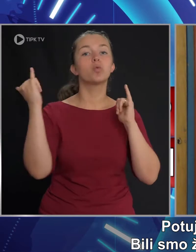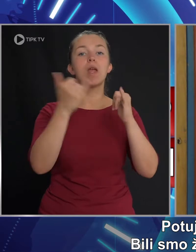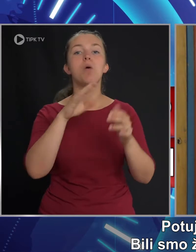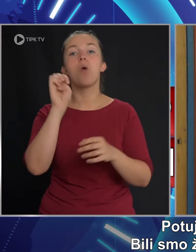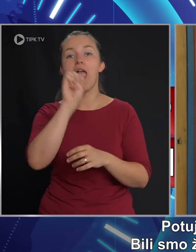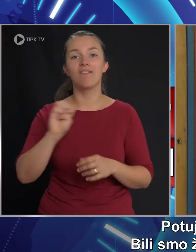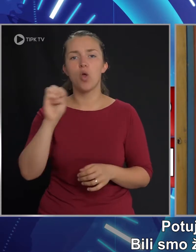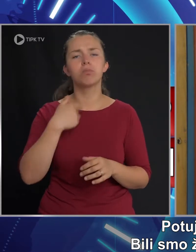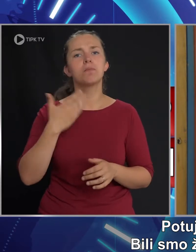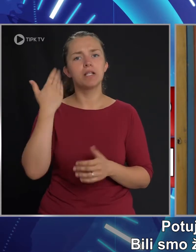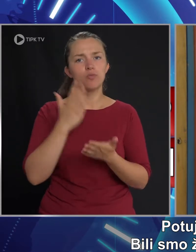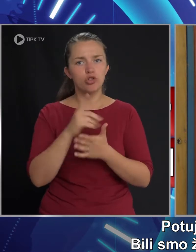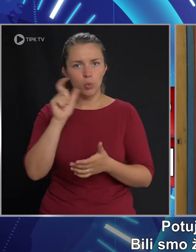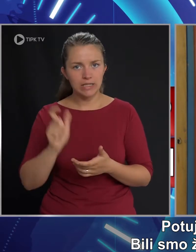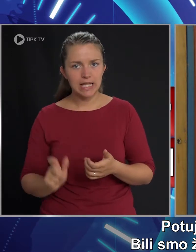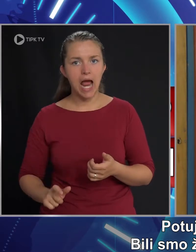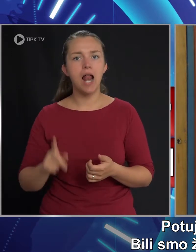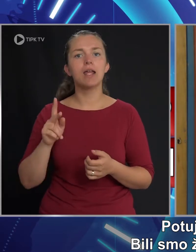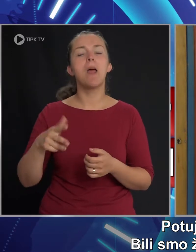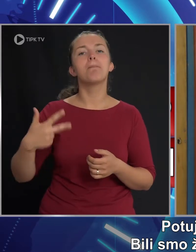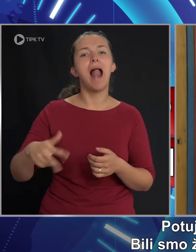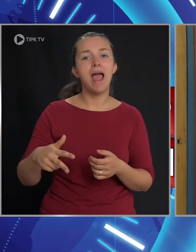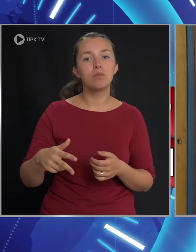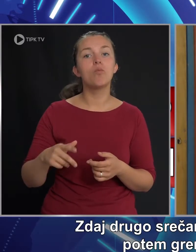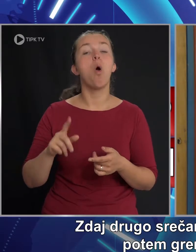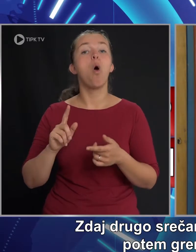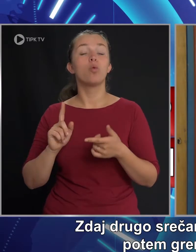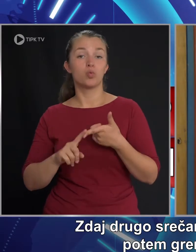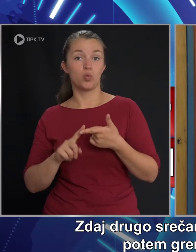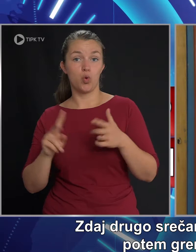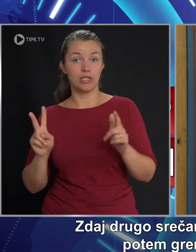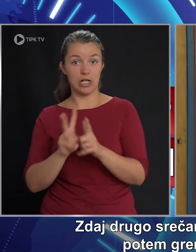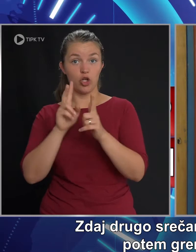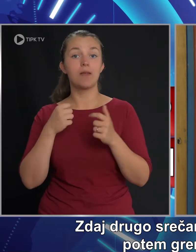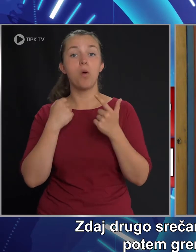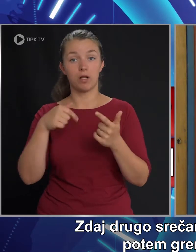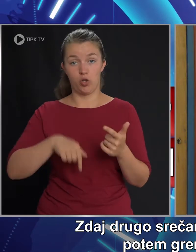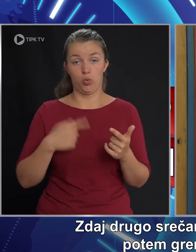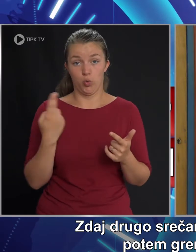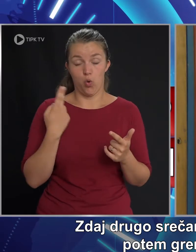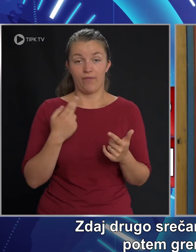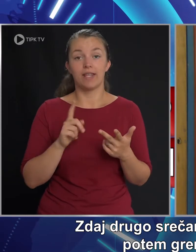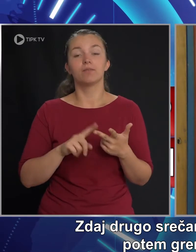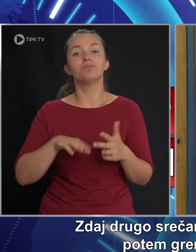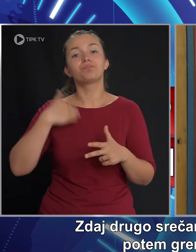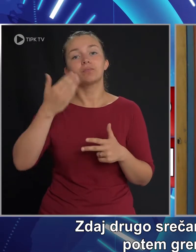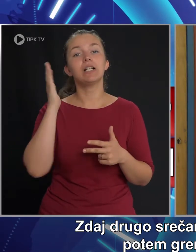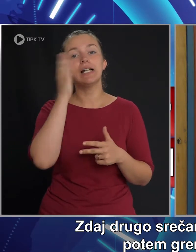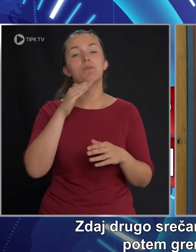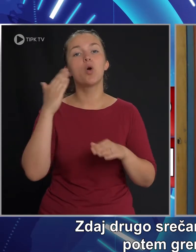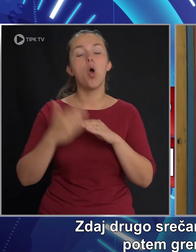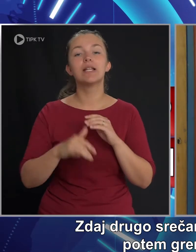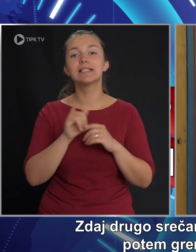Evropi. Bili smo že v Italiji, v Palermu, zdaj je drugo srečanje tako mobilnosti v Sloveniji, potem